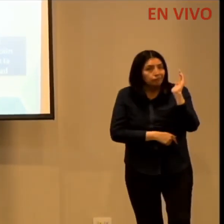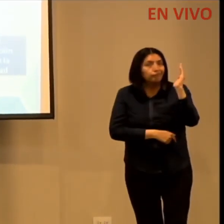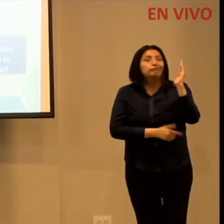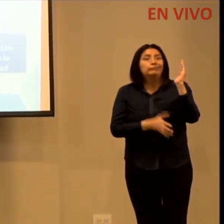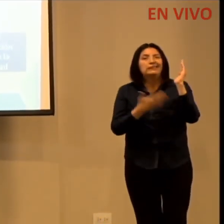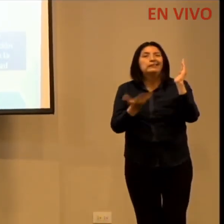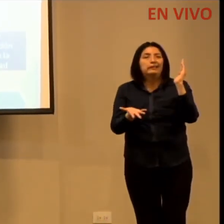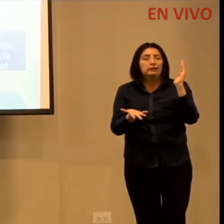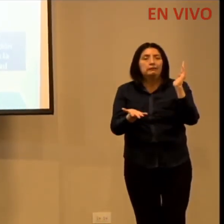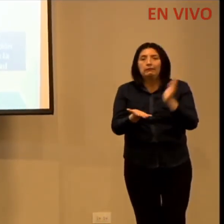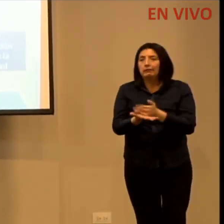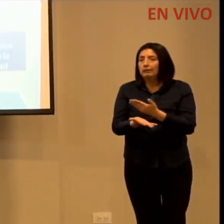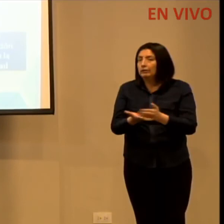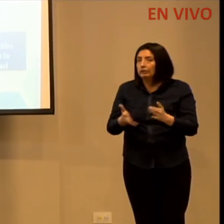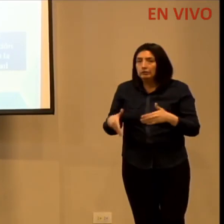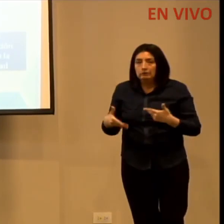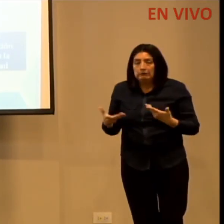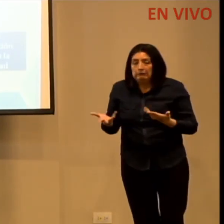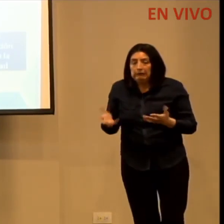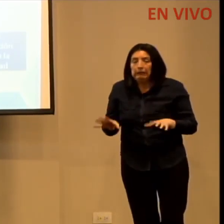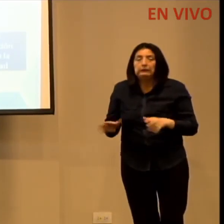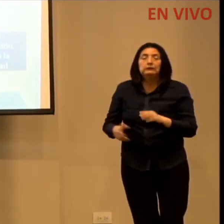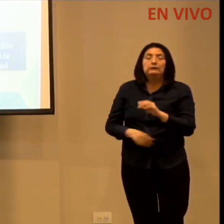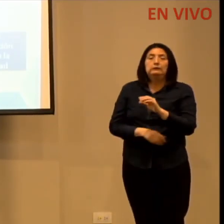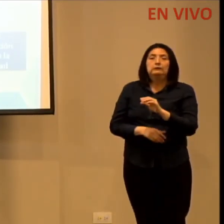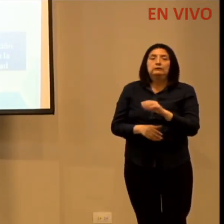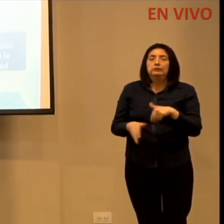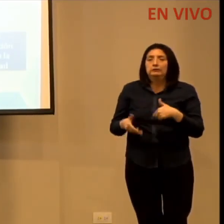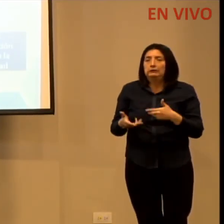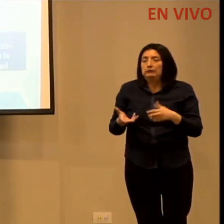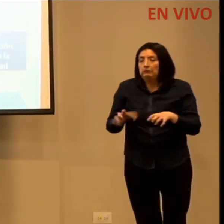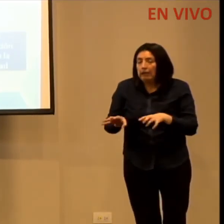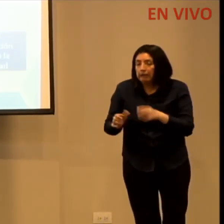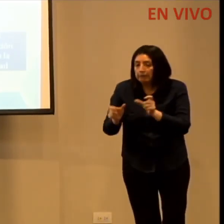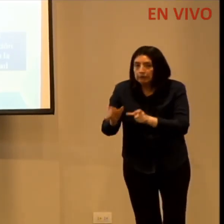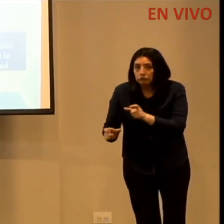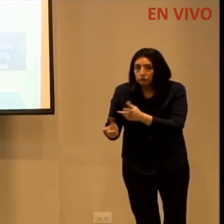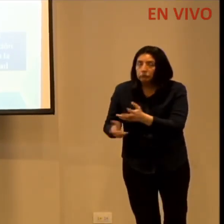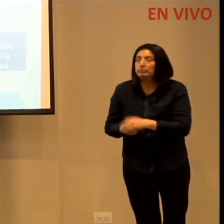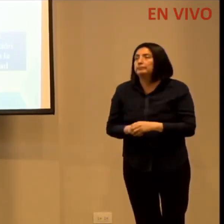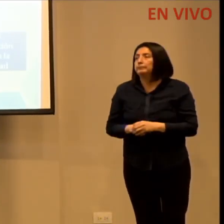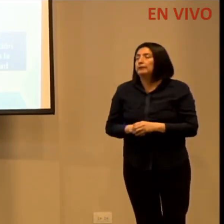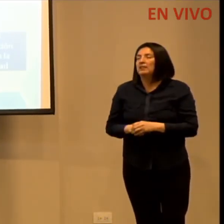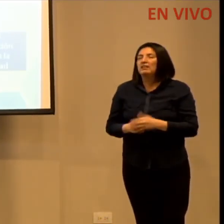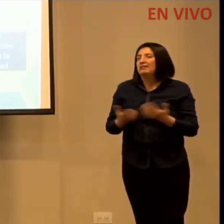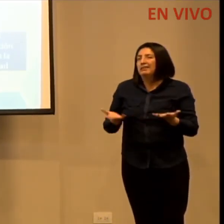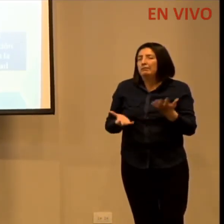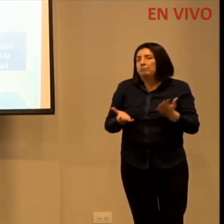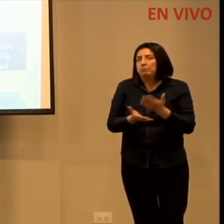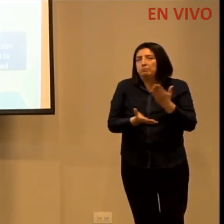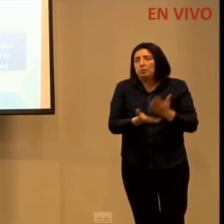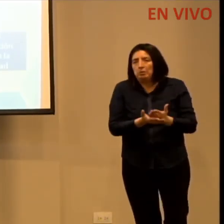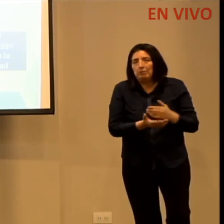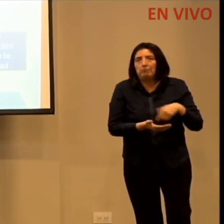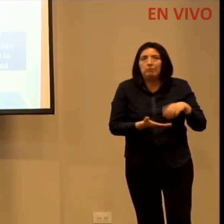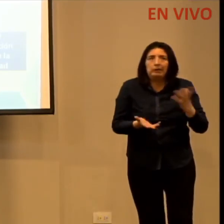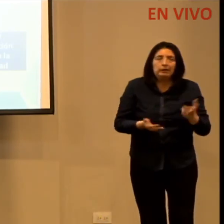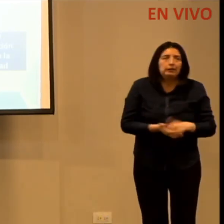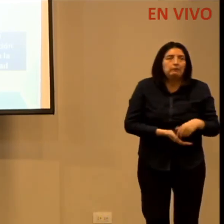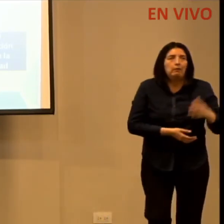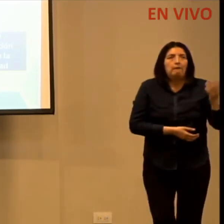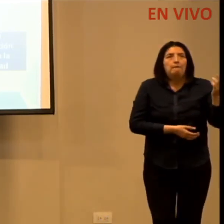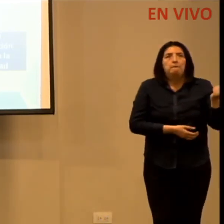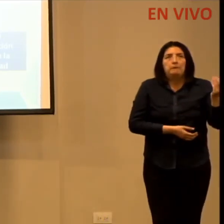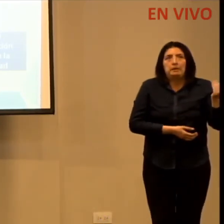ver lo que es incapacidad para que las personas que tengan problemas de pensión de invalidez por